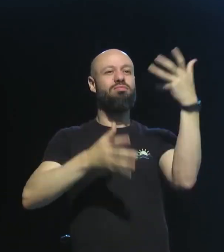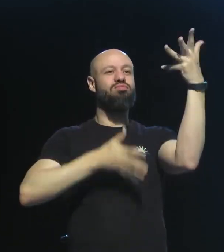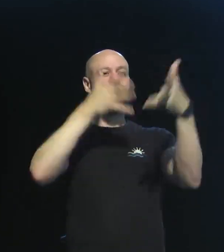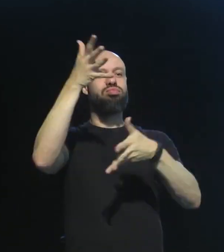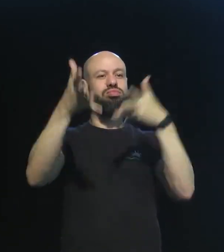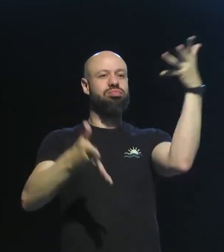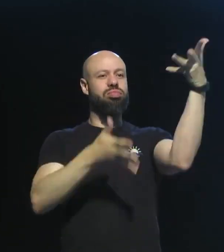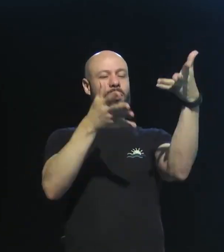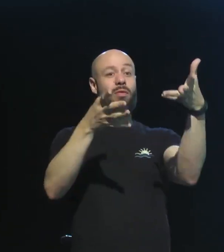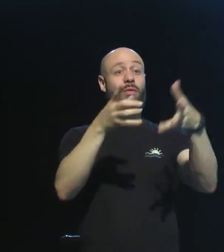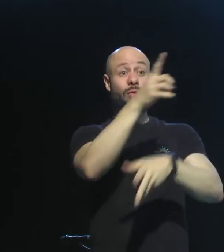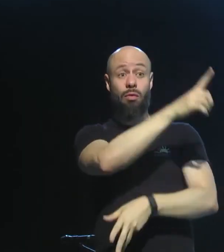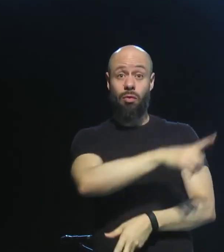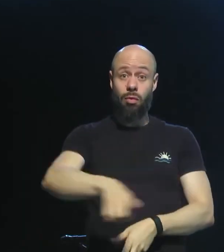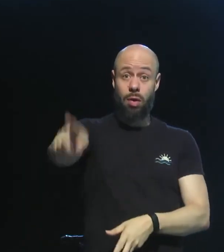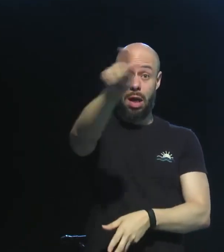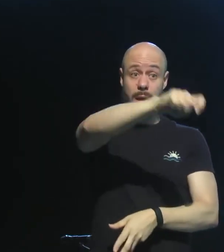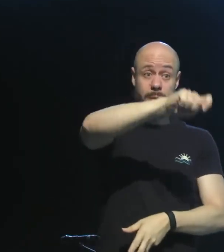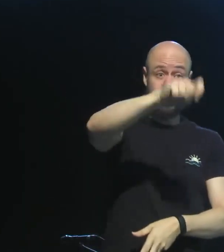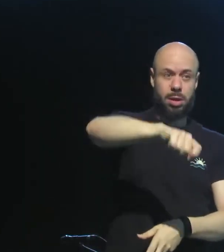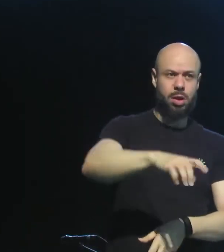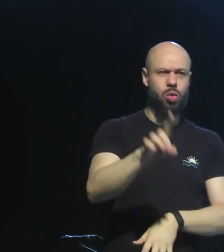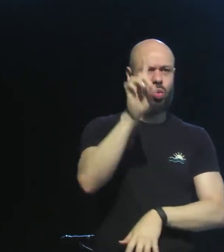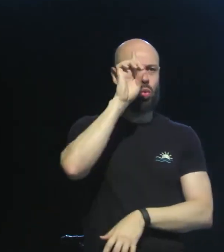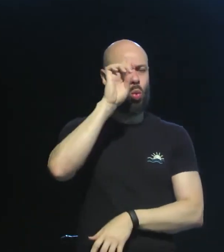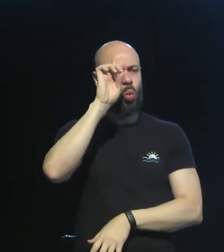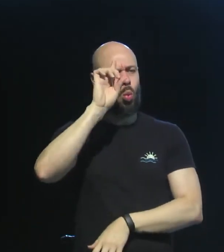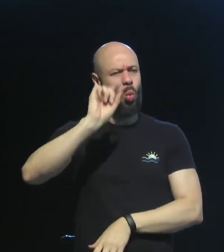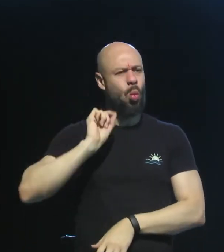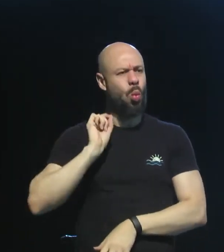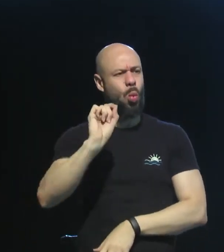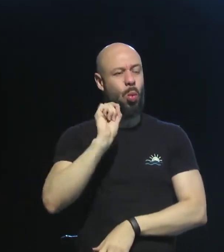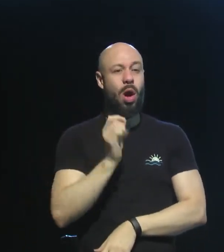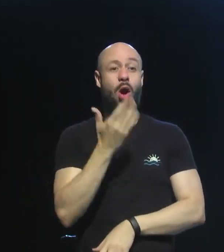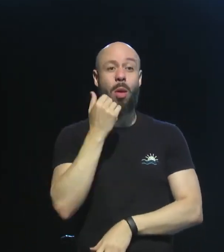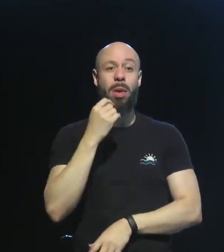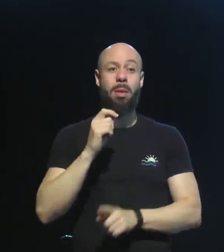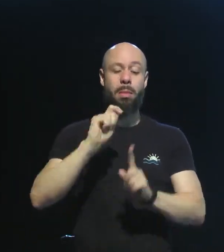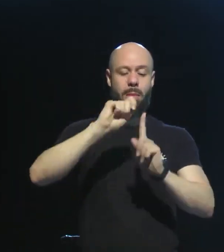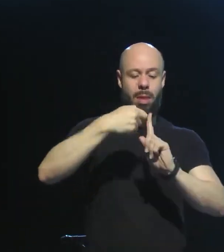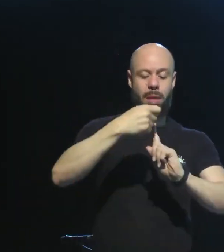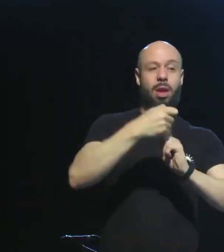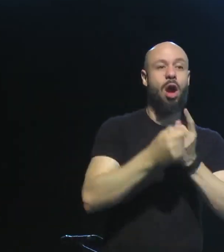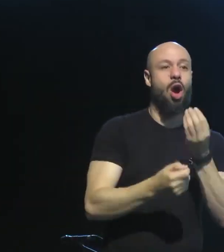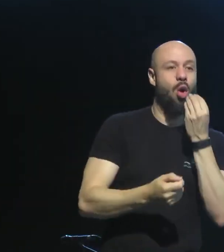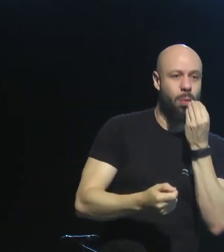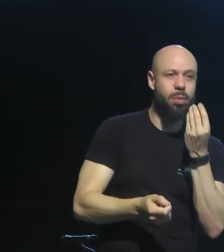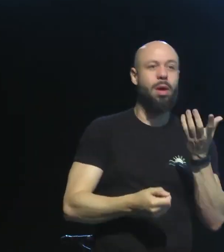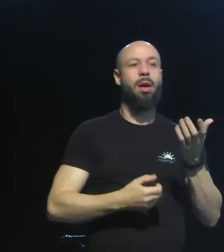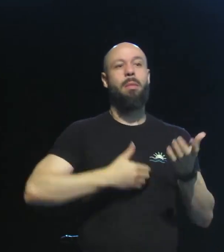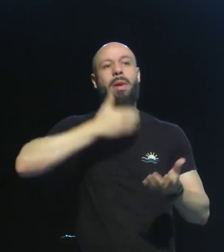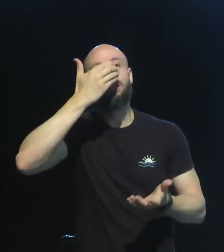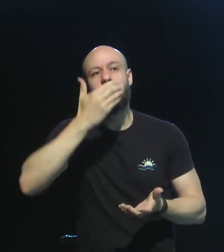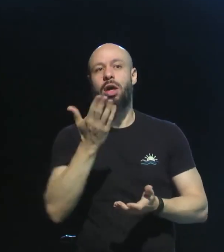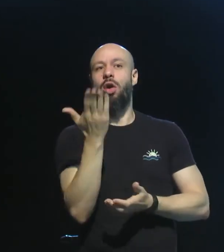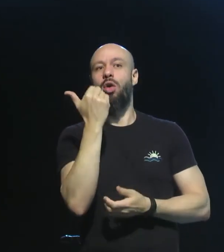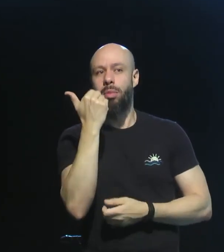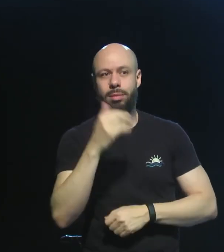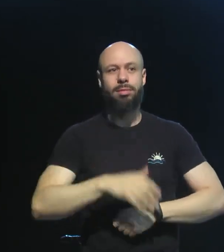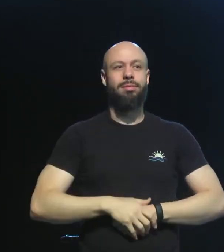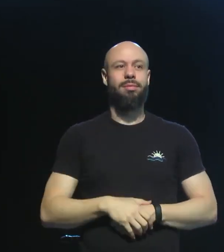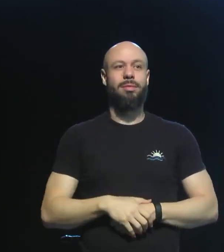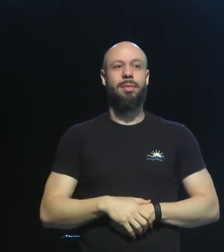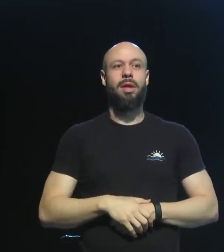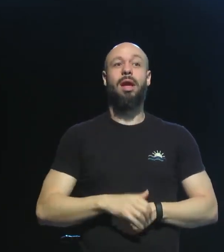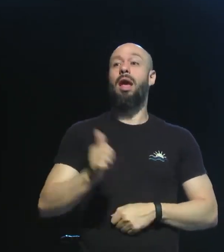que você precisa todos os dias comer banana, maçã e tomar